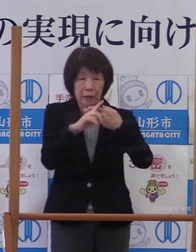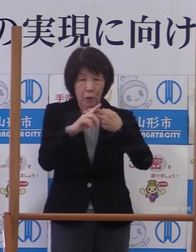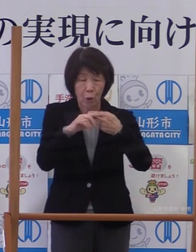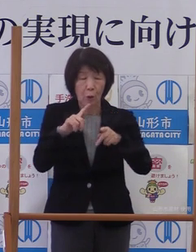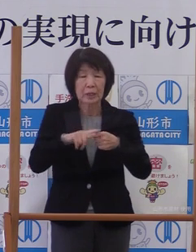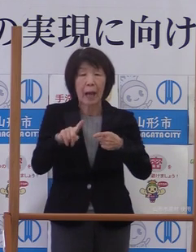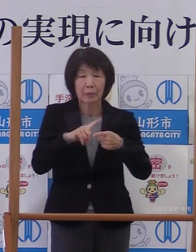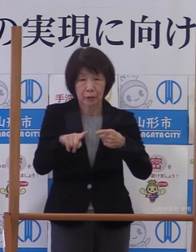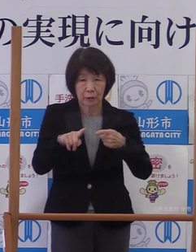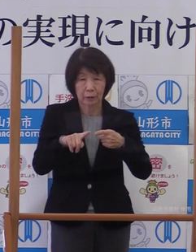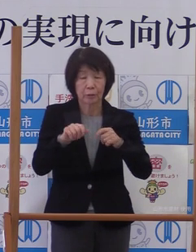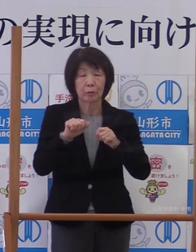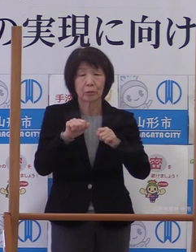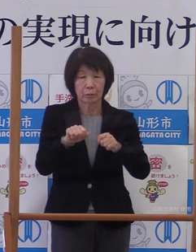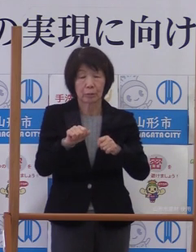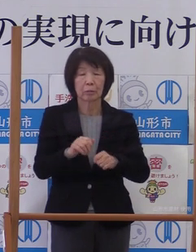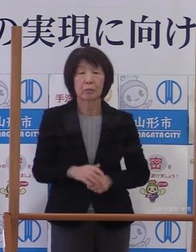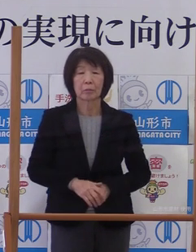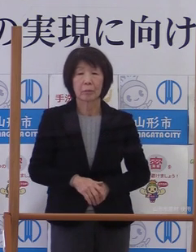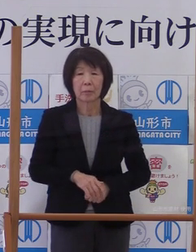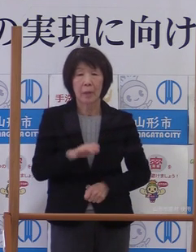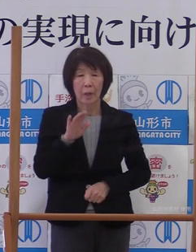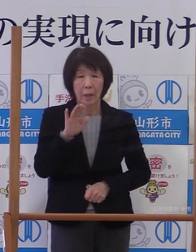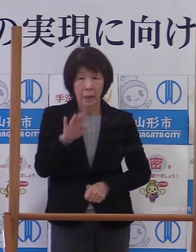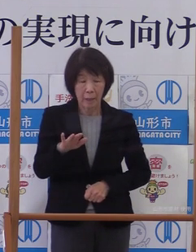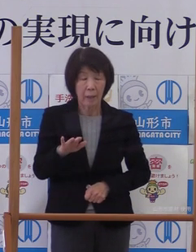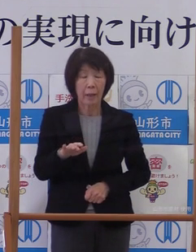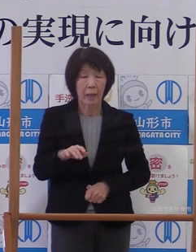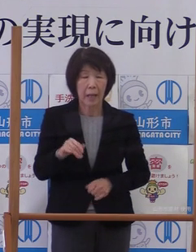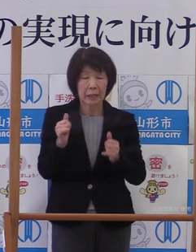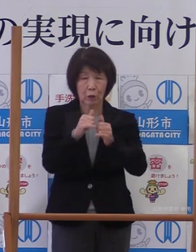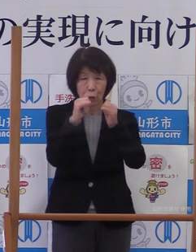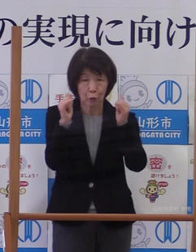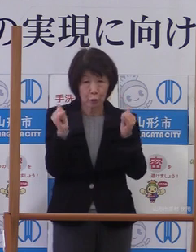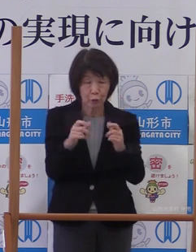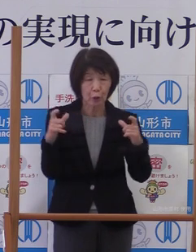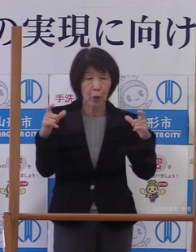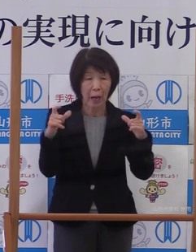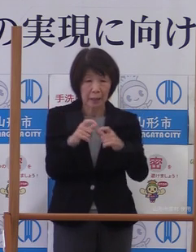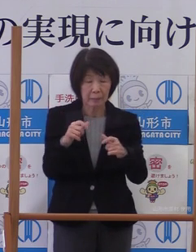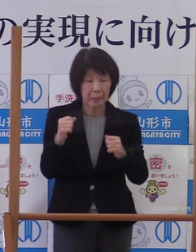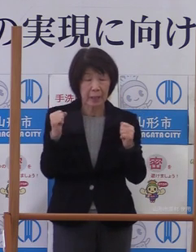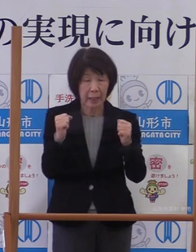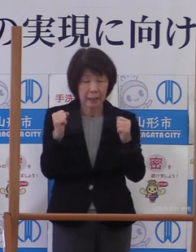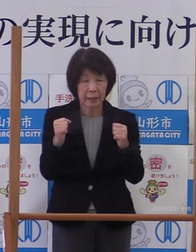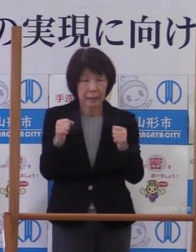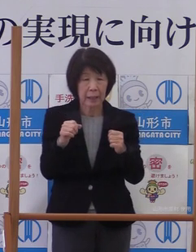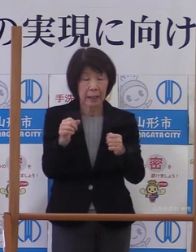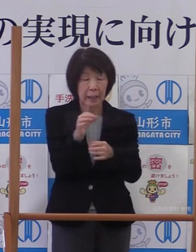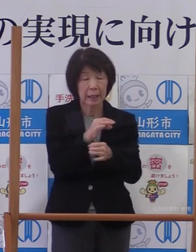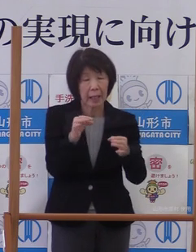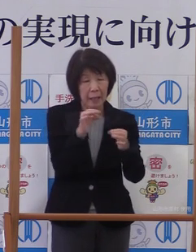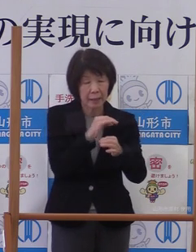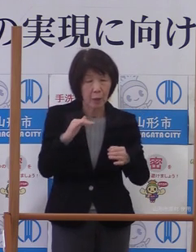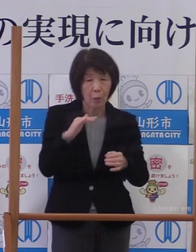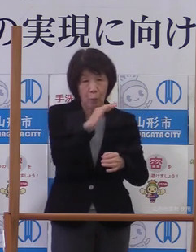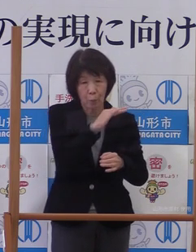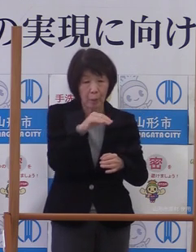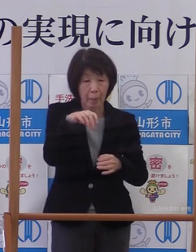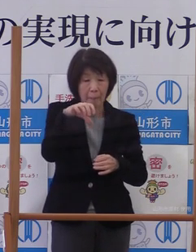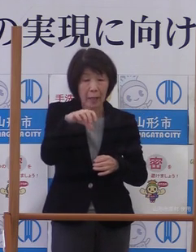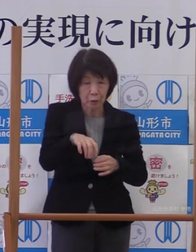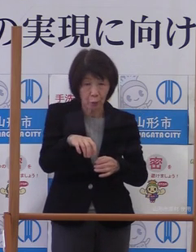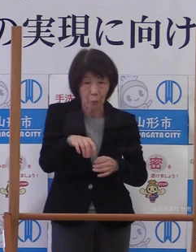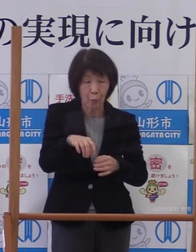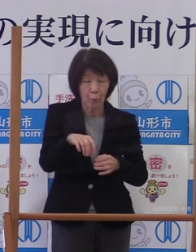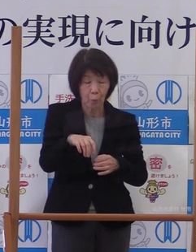を行うことにより、一定の県域人口を有し、活力ある社会経済を維持するための拠点の形成を目指